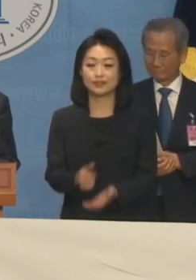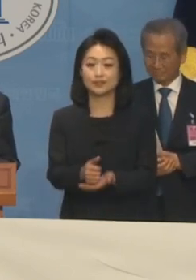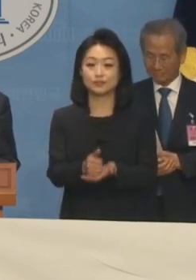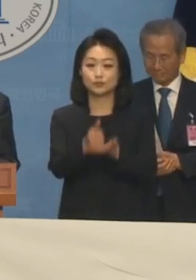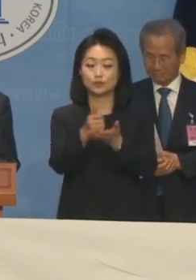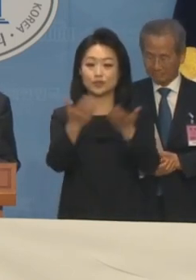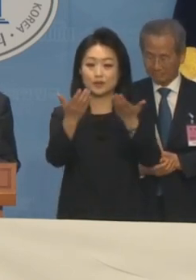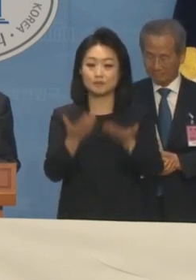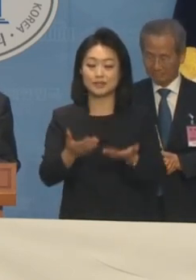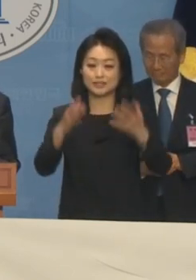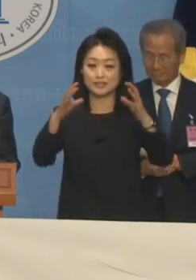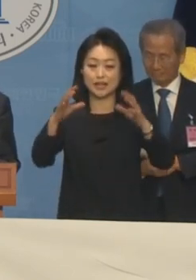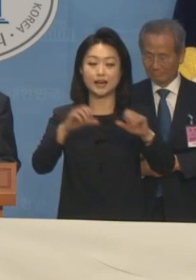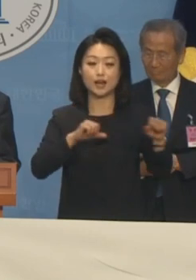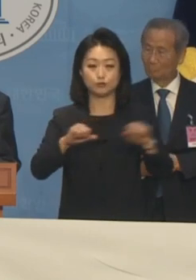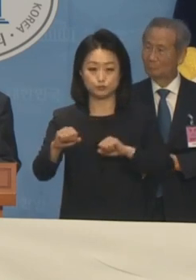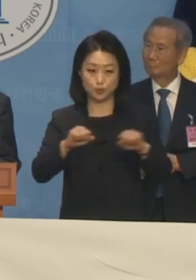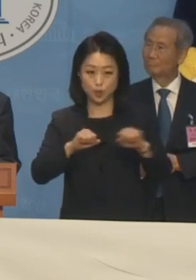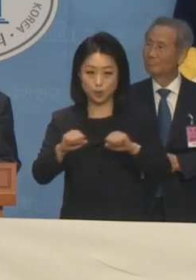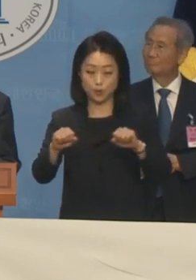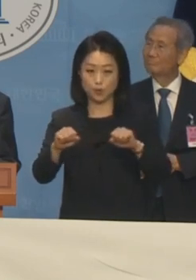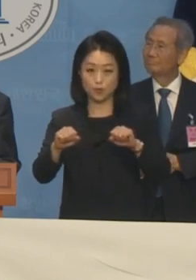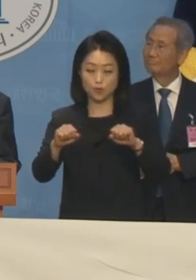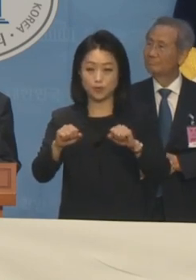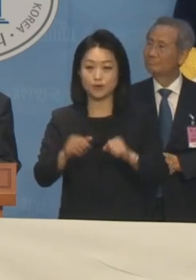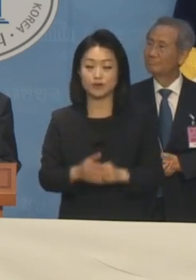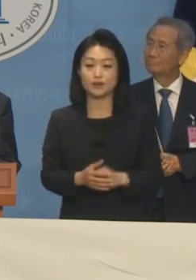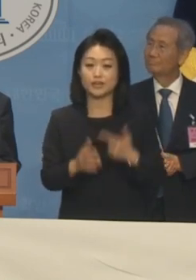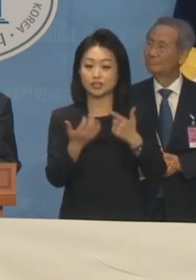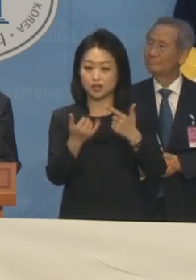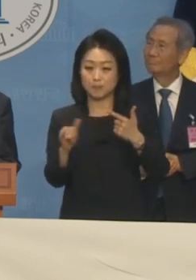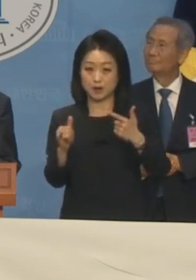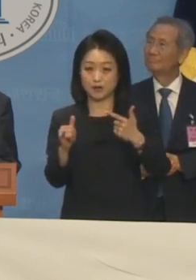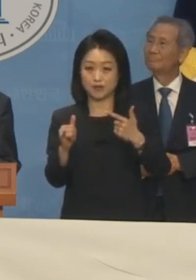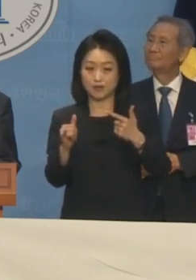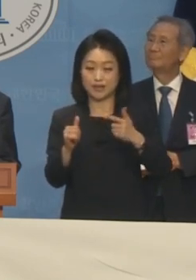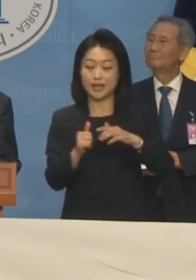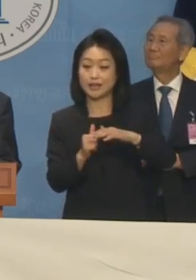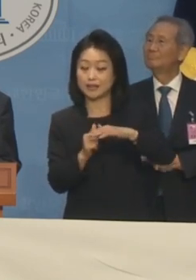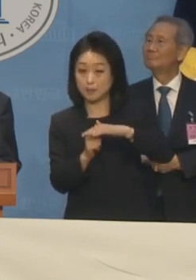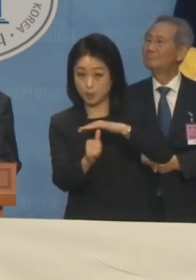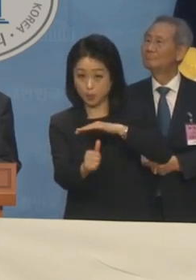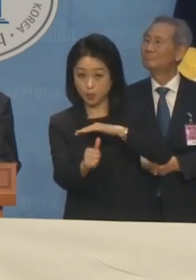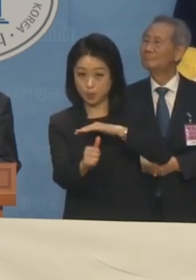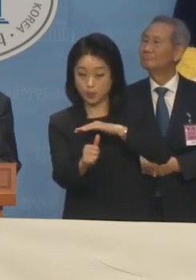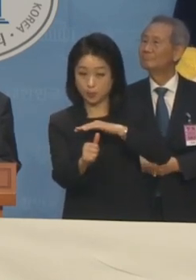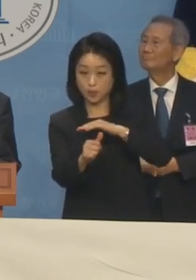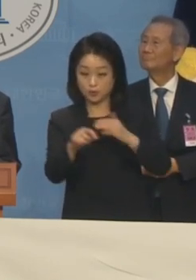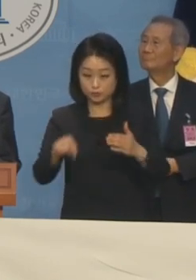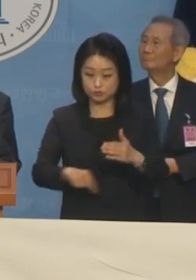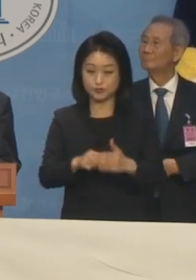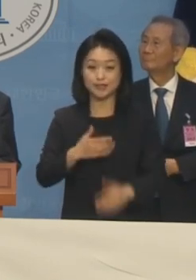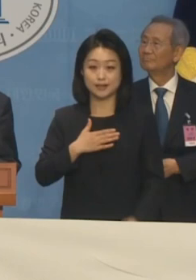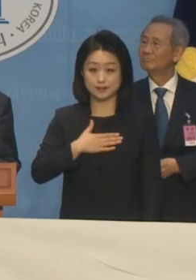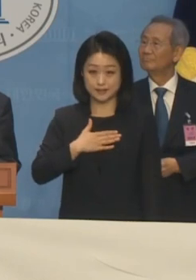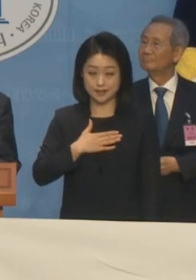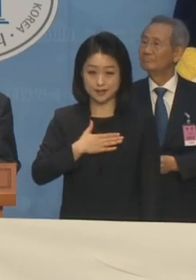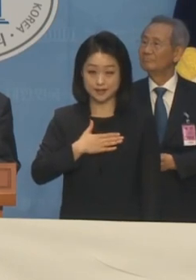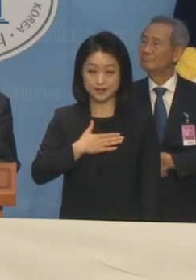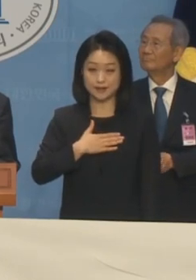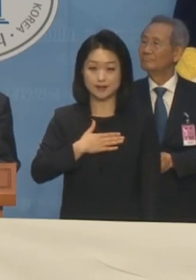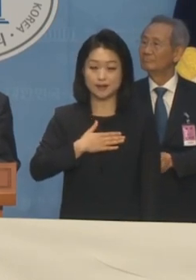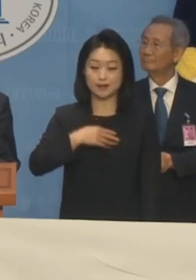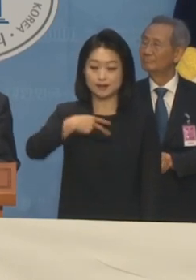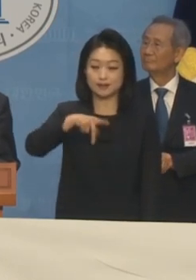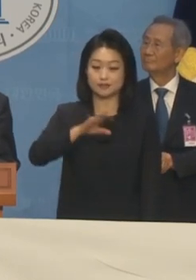존경받는 나라 운동 6명의 대표의 중 한 사람인